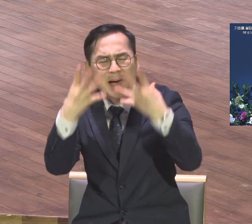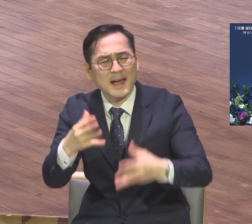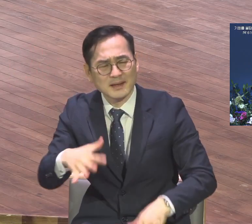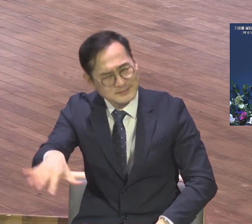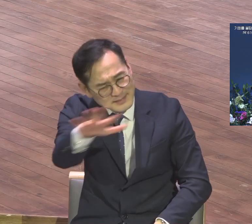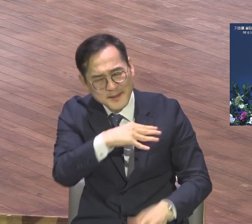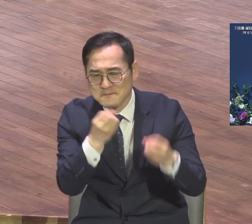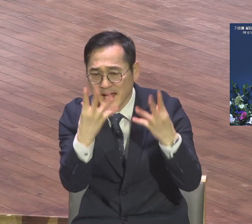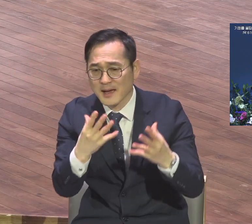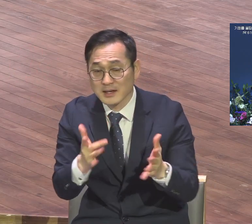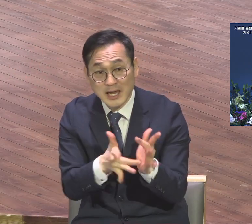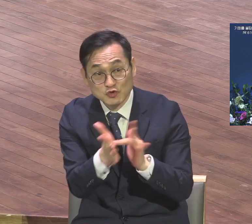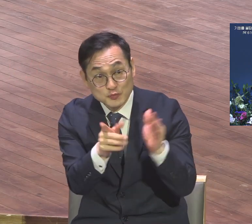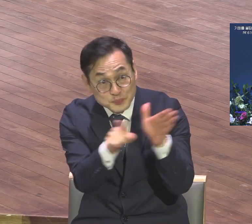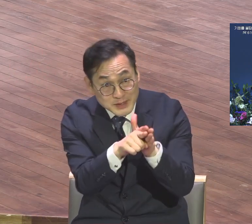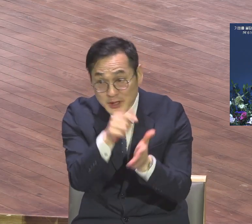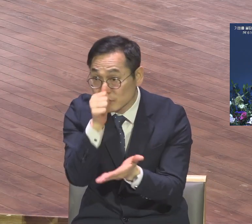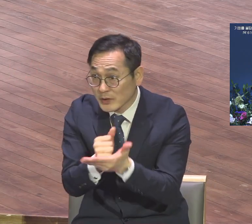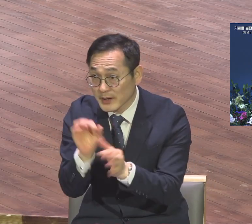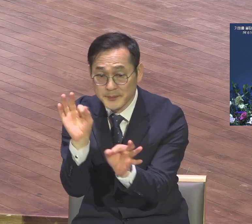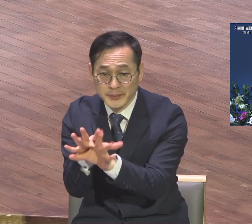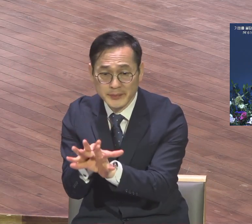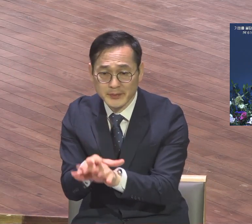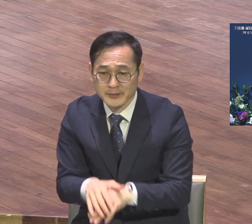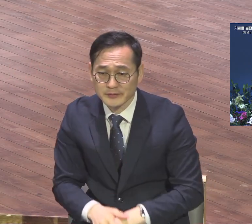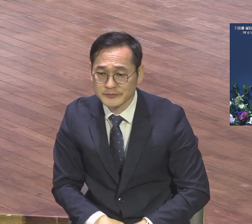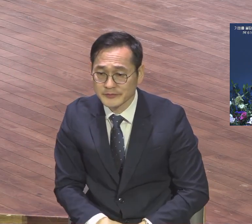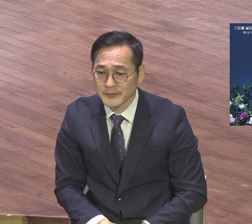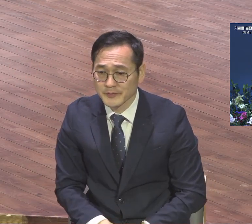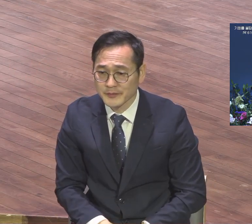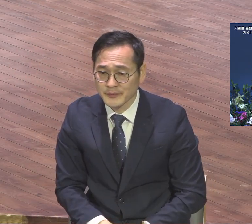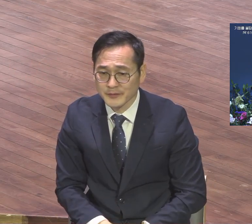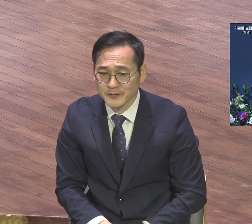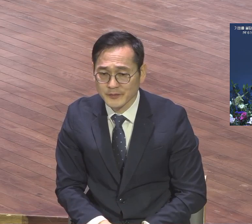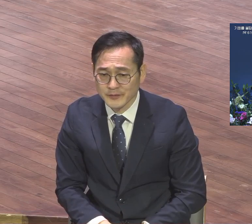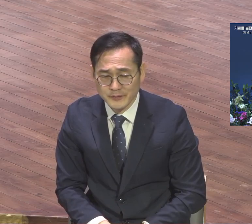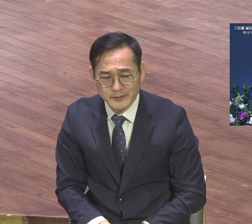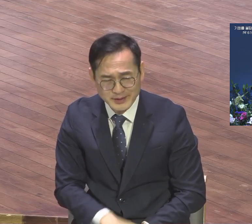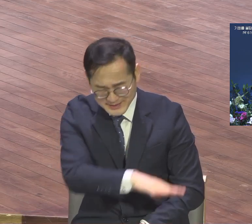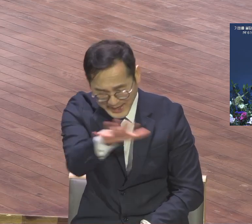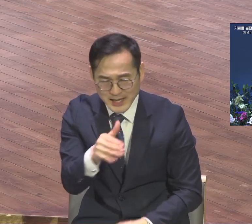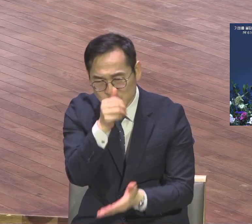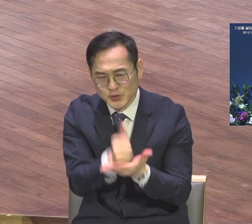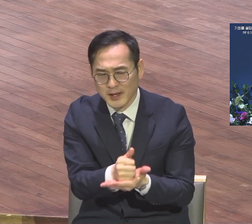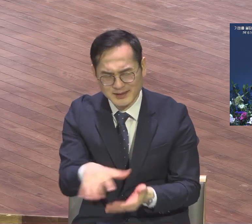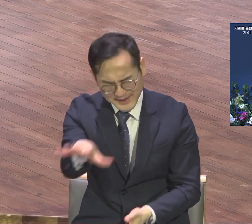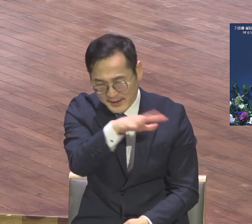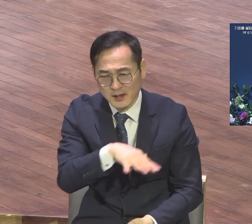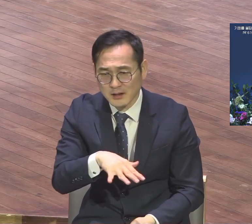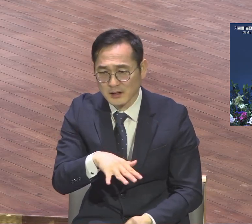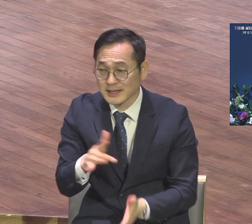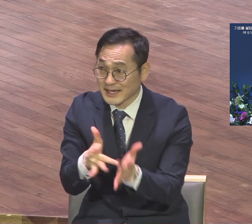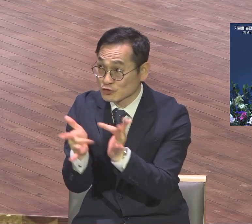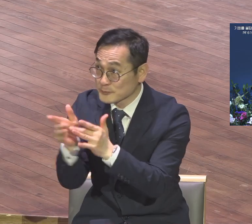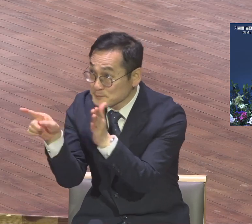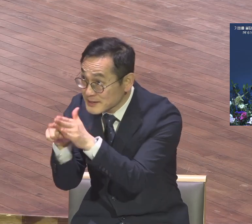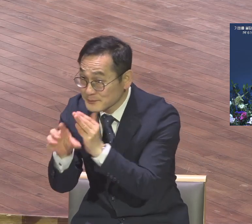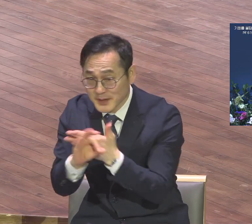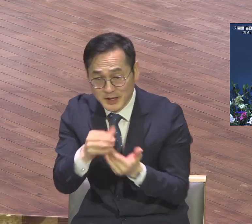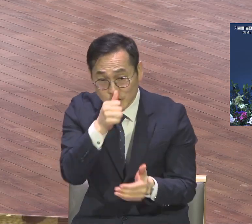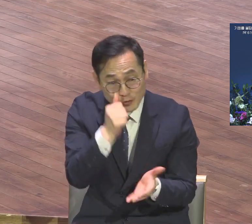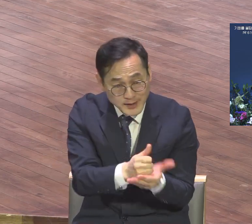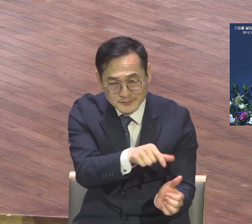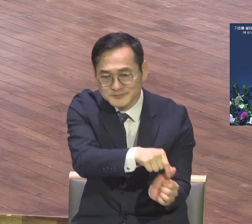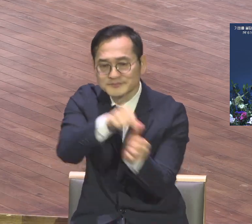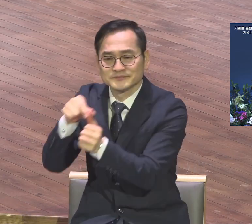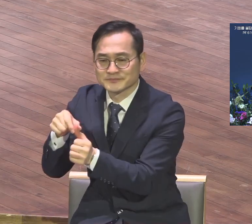그래서 예수 믿으면 죄가 딱 해결되어 버려. 불신자하고 똑같이 죄를 지어도 예수 믿는 사람은 재앙이 없어. 왜? 예수를